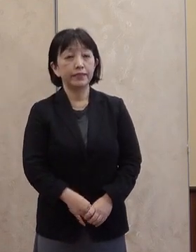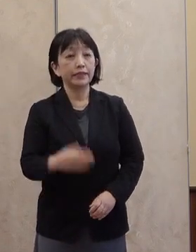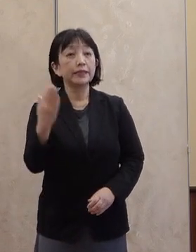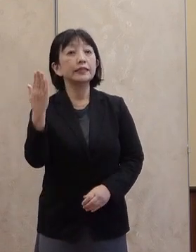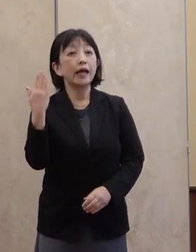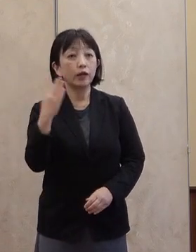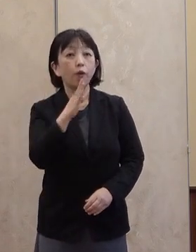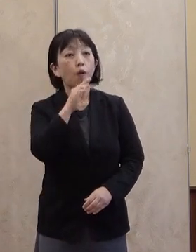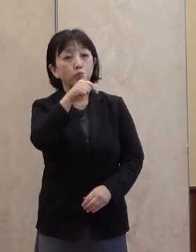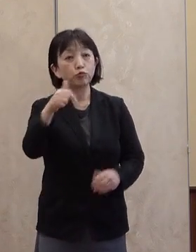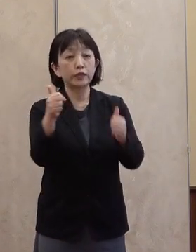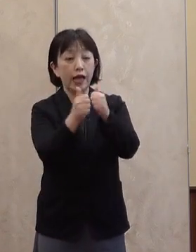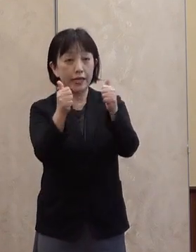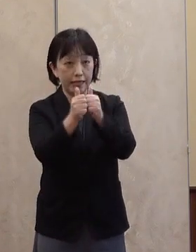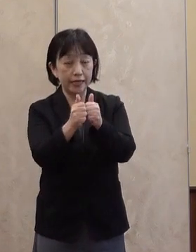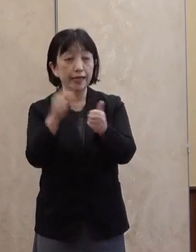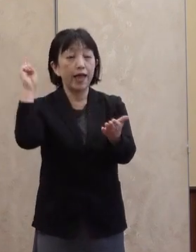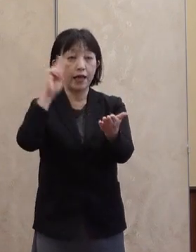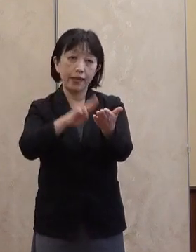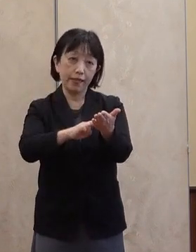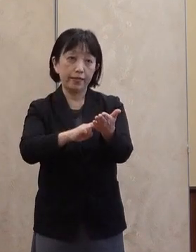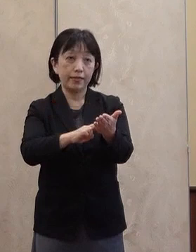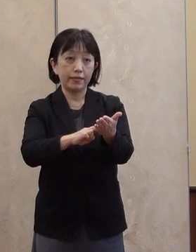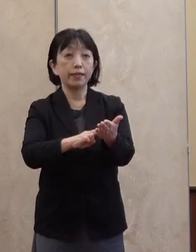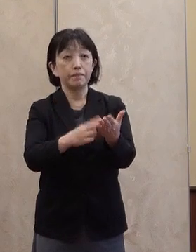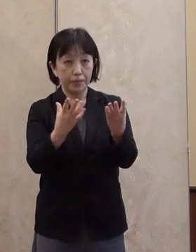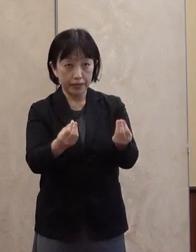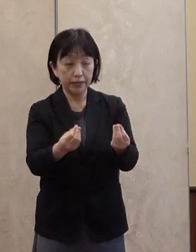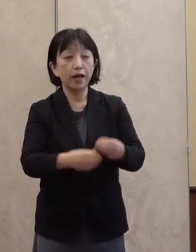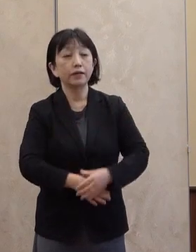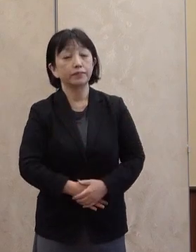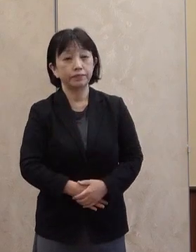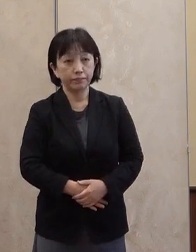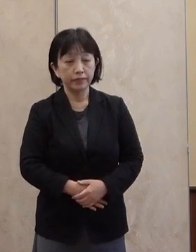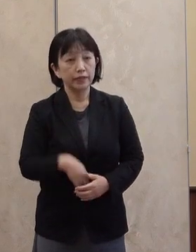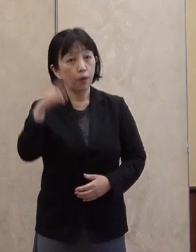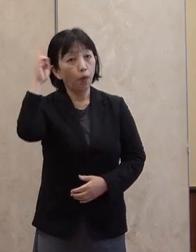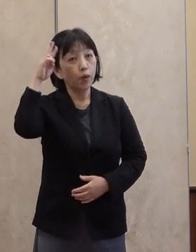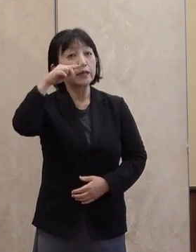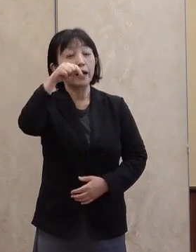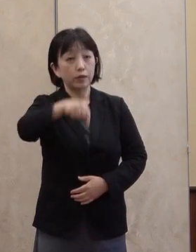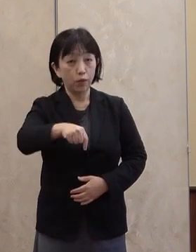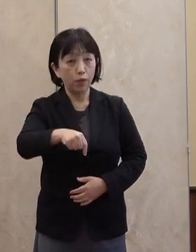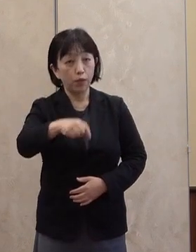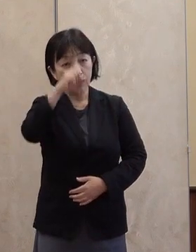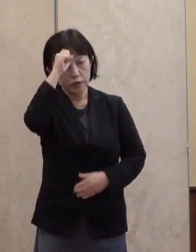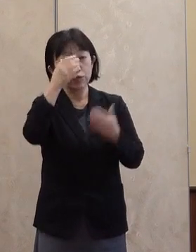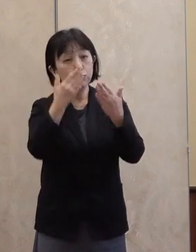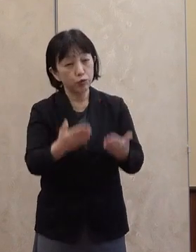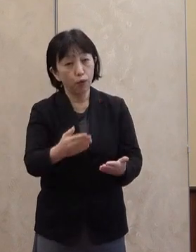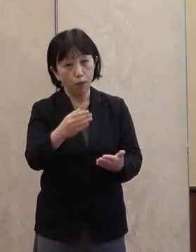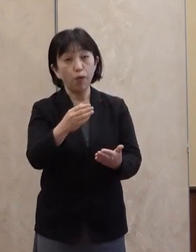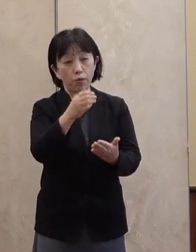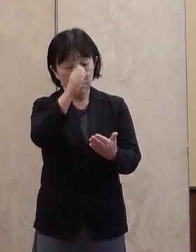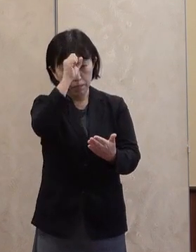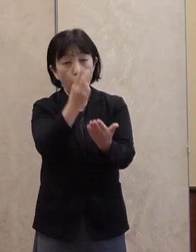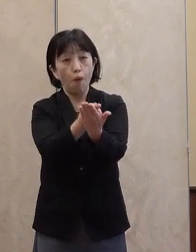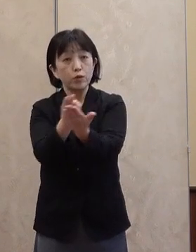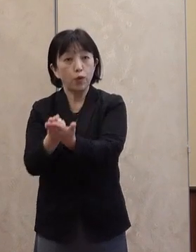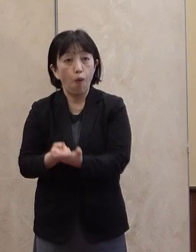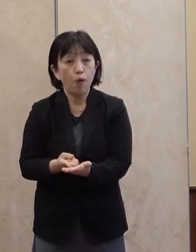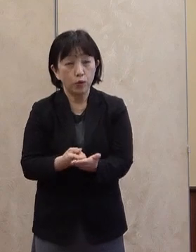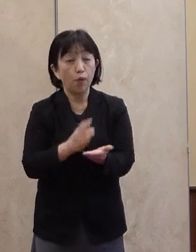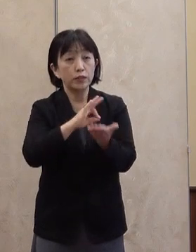先ほど本部会議でも決定をいたしましたが、大阪の重症病床の使用率がほ